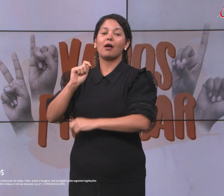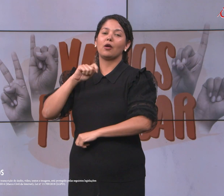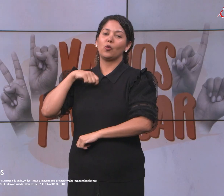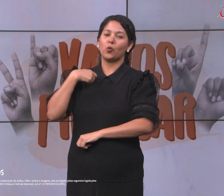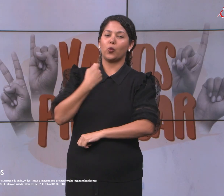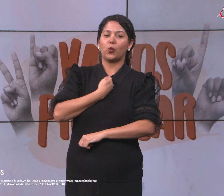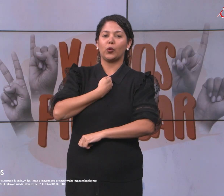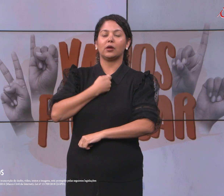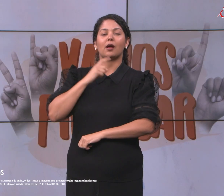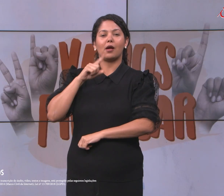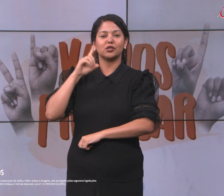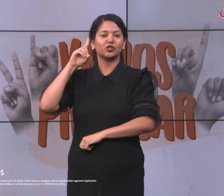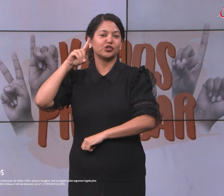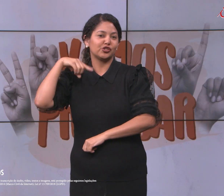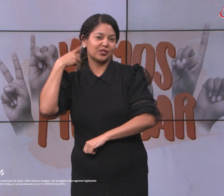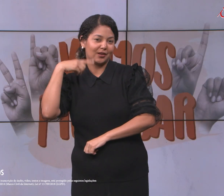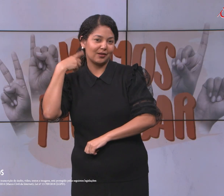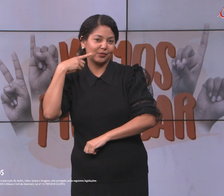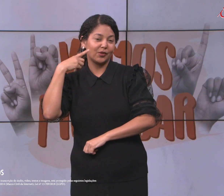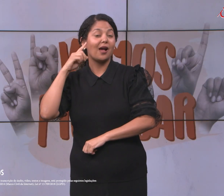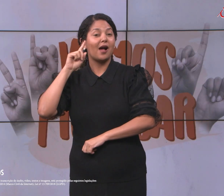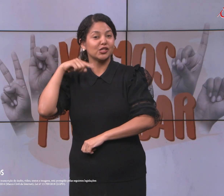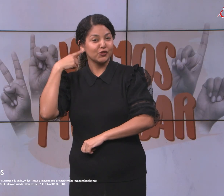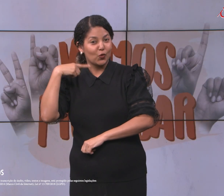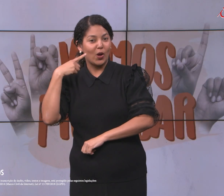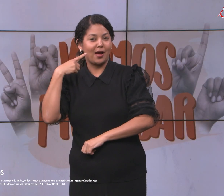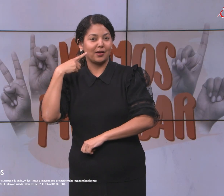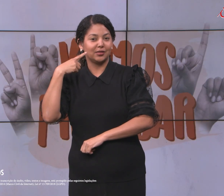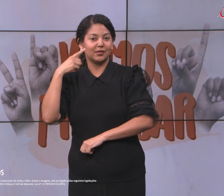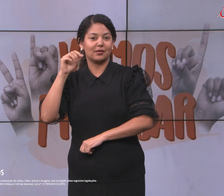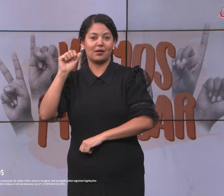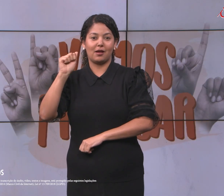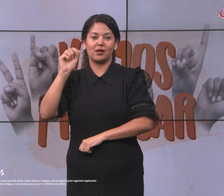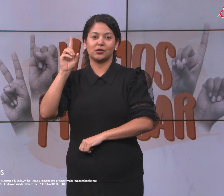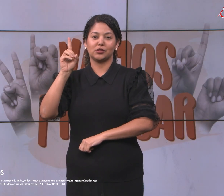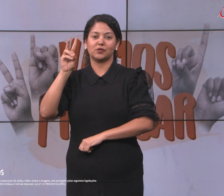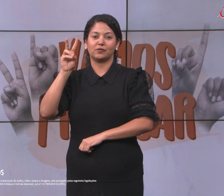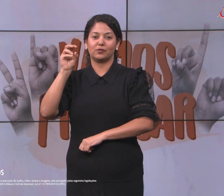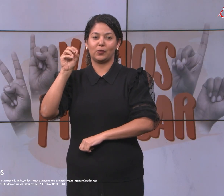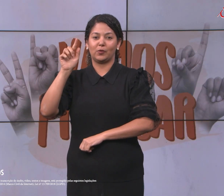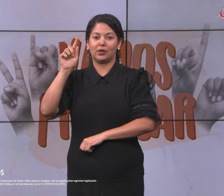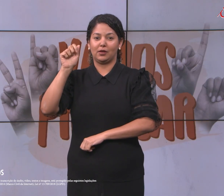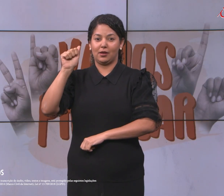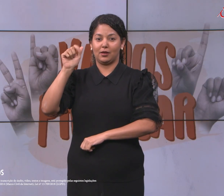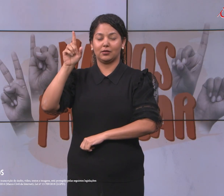OAB. Passei, então eu sou advogado.